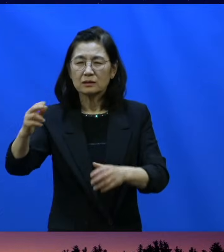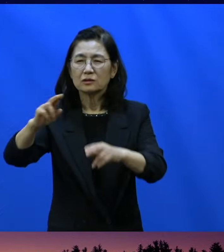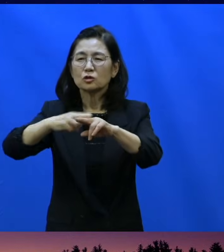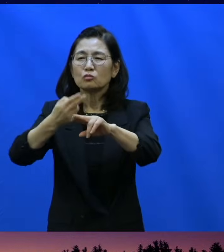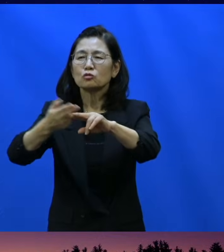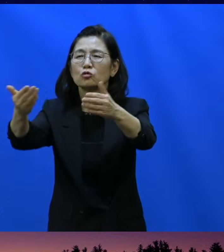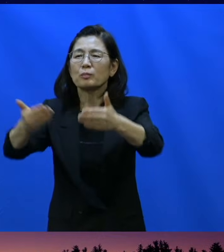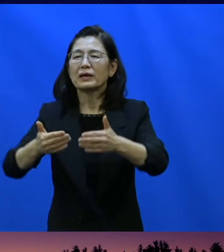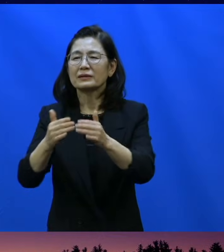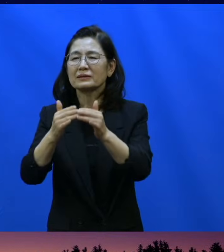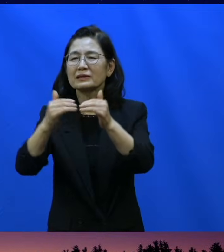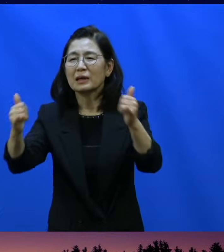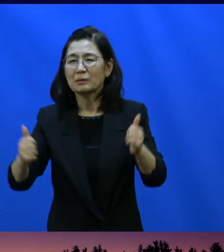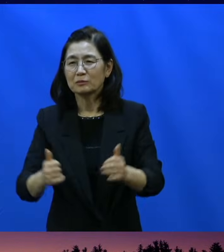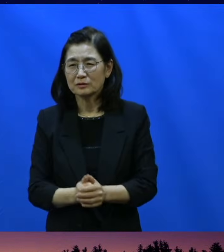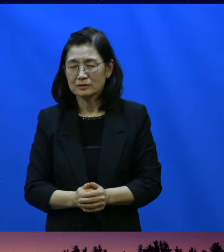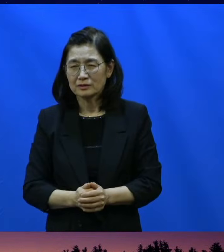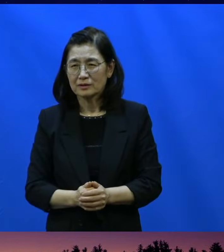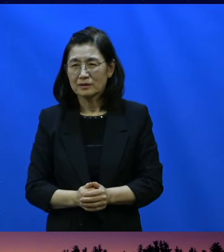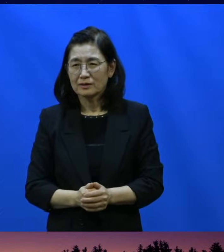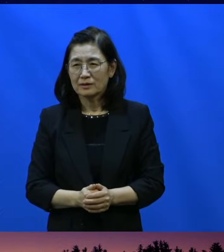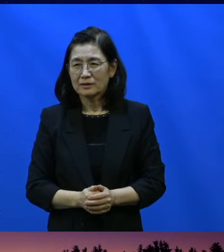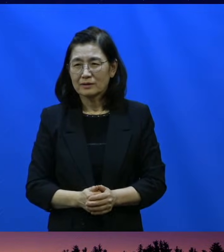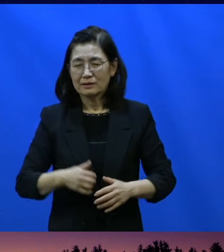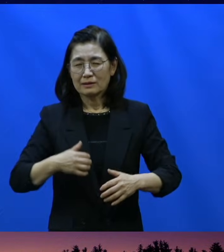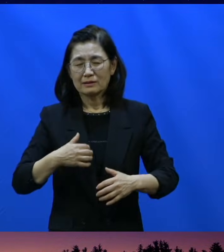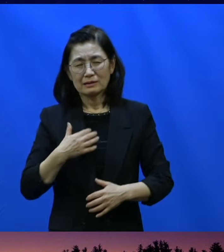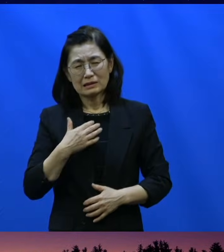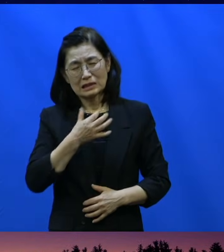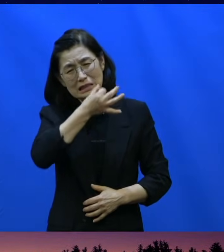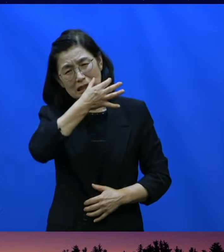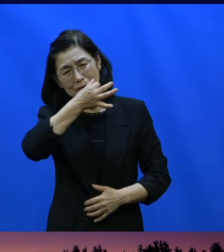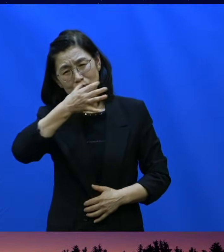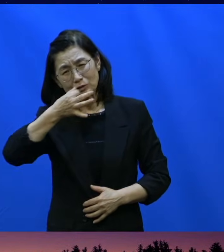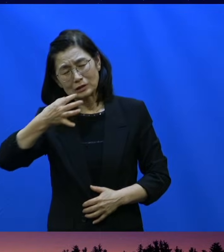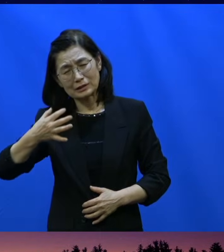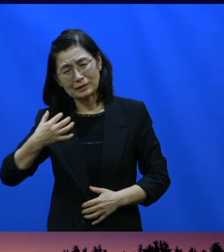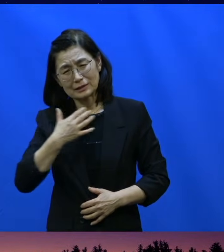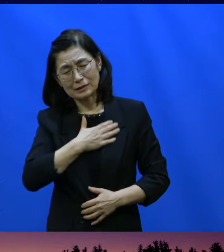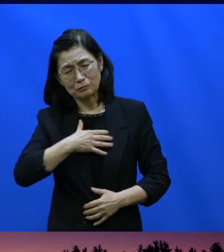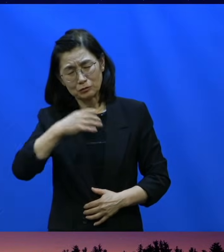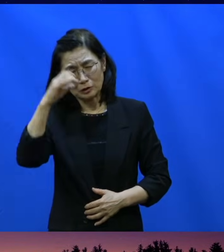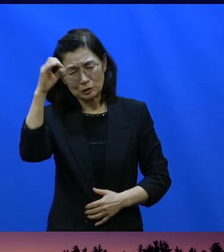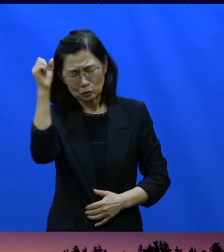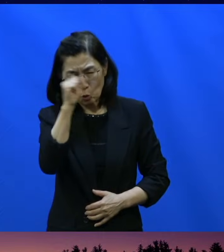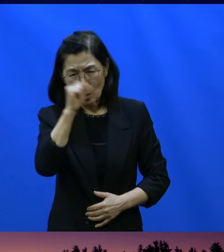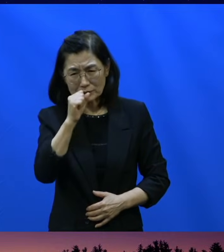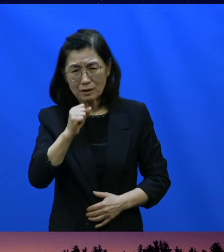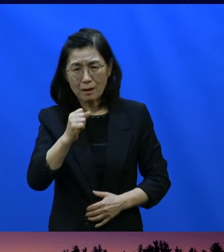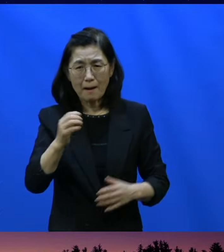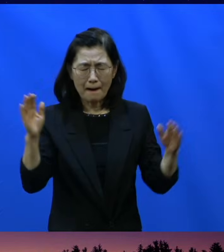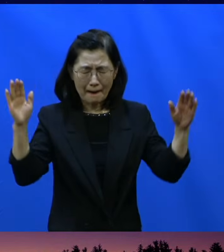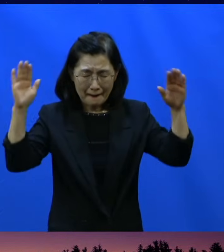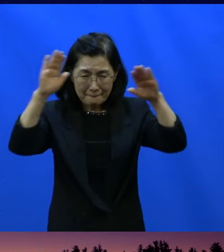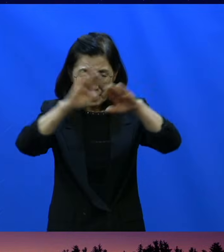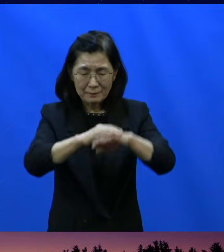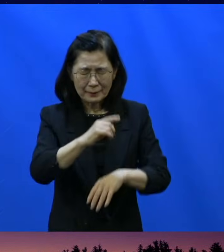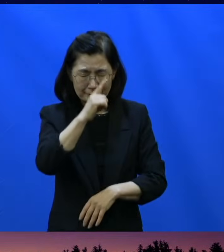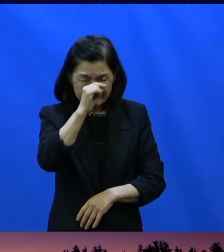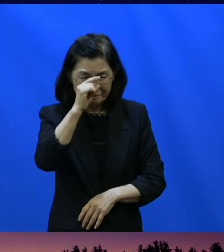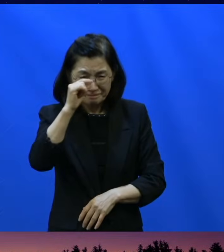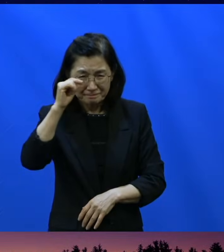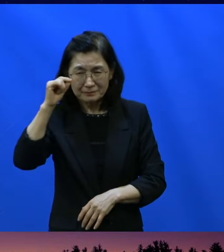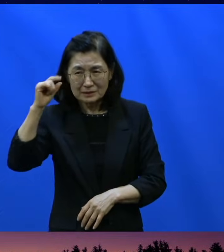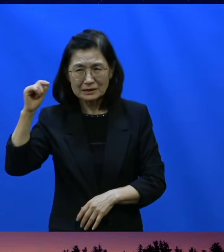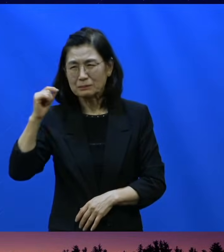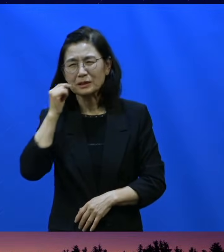막 그냥 이게 꿈인지 생신지 기쁨이 넘치고, 이게 진짜가 맞냐? 이렇게 큰 선물을 나에게